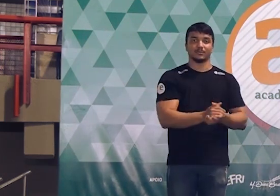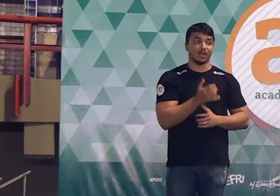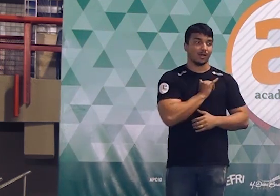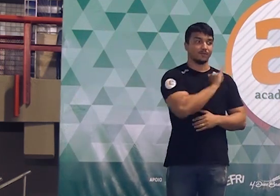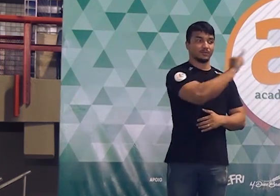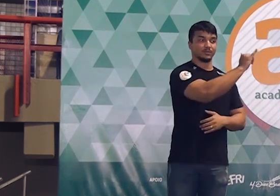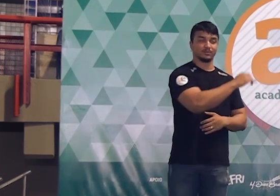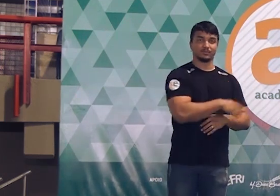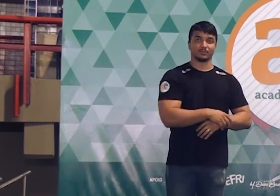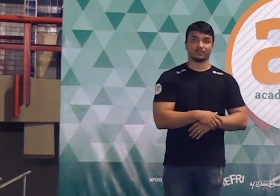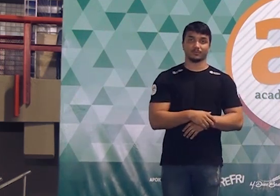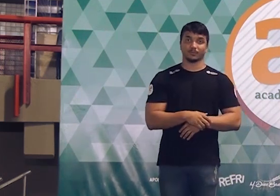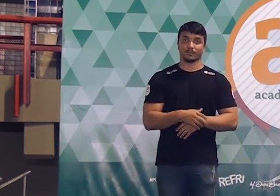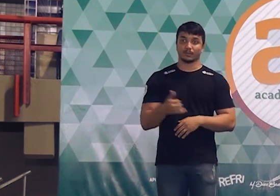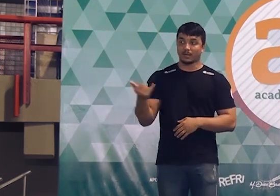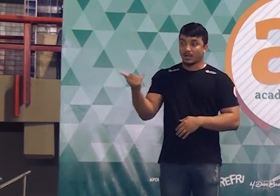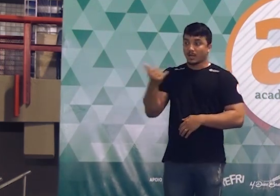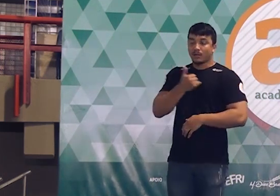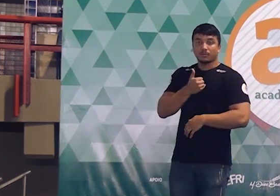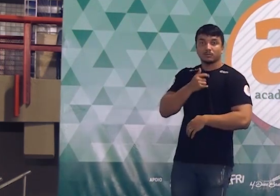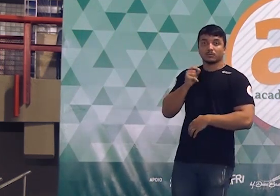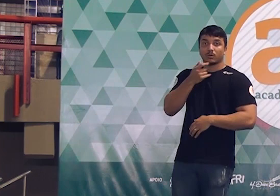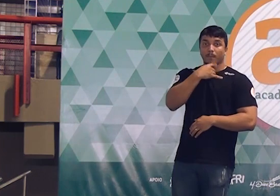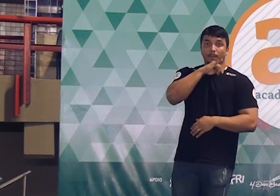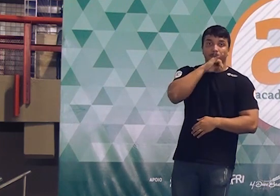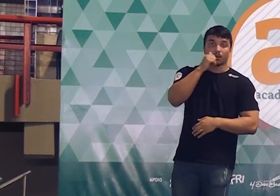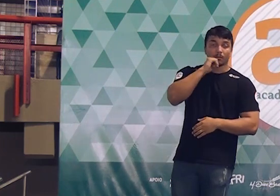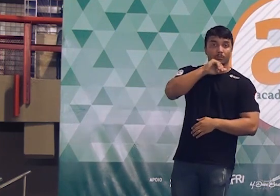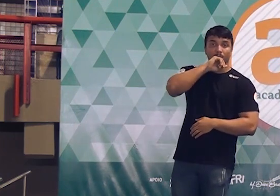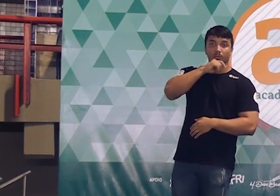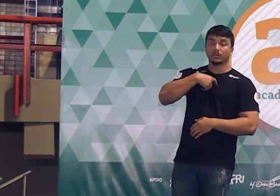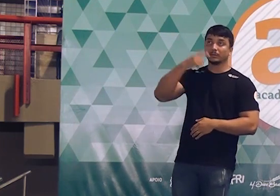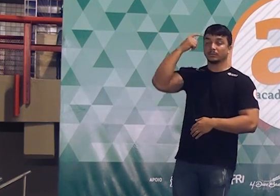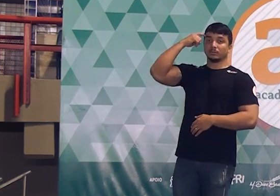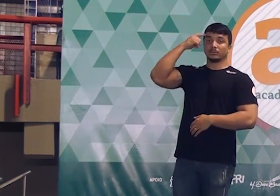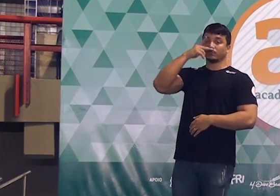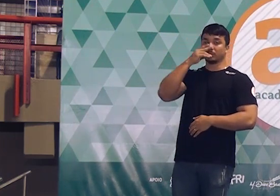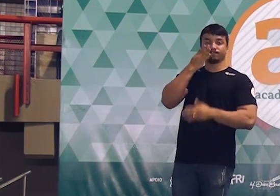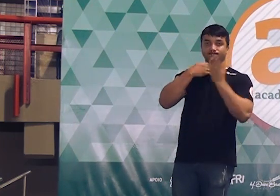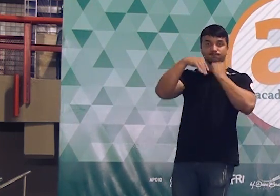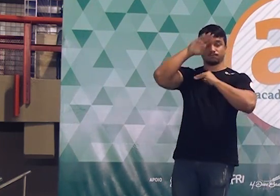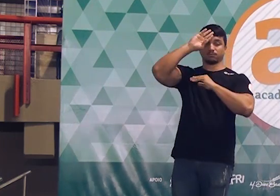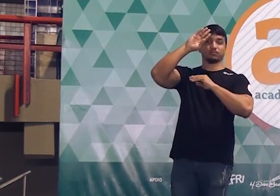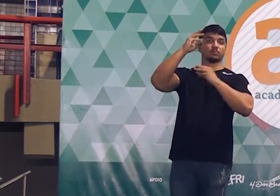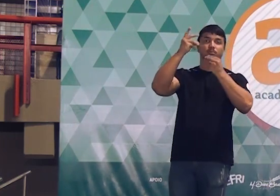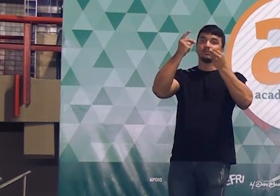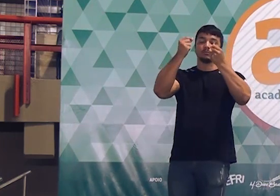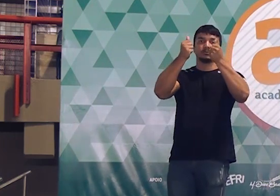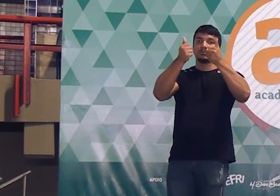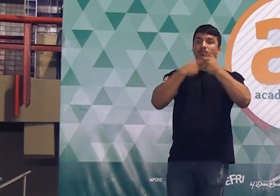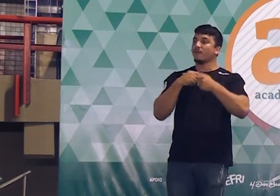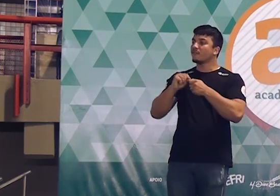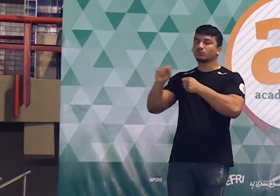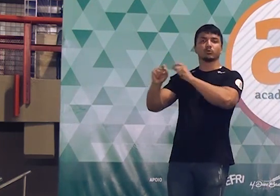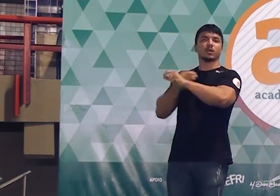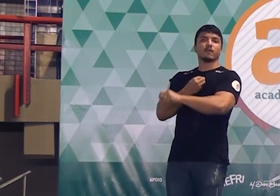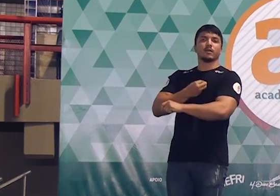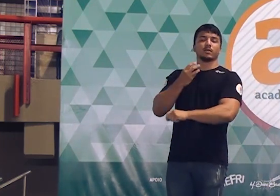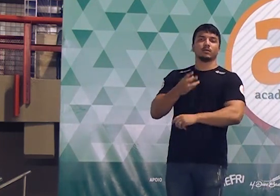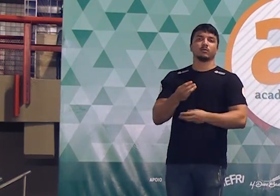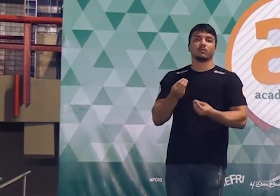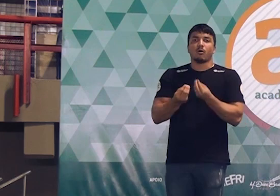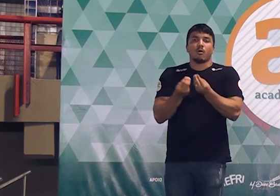recado. Primeiro sentimento, sabe qual é? De um pai e de uma mãe quando escutam uma coisa dessa, é a revolta, né? O que é que vocês vão fazer da